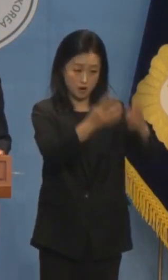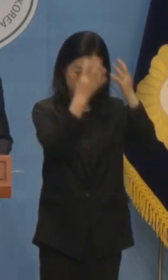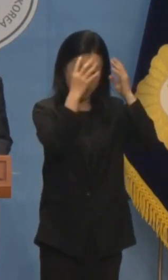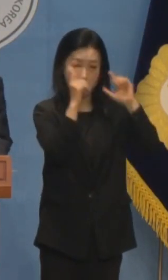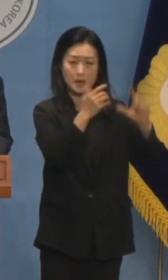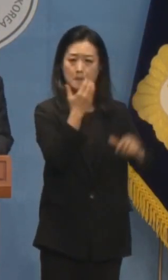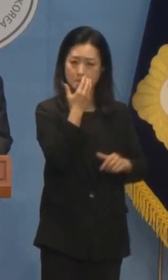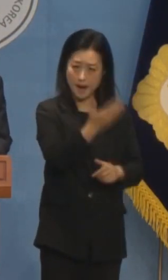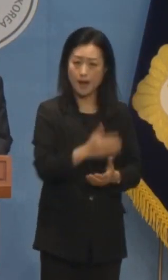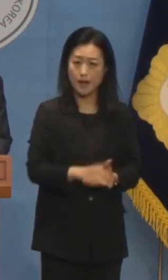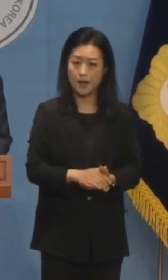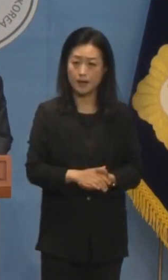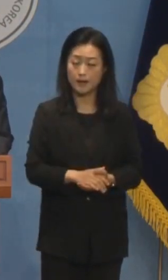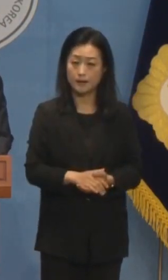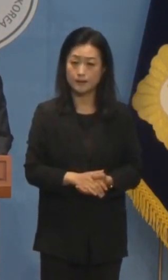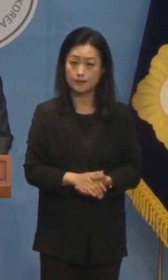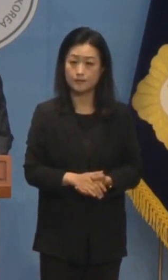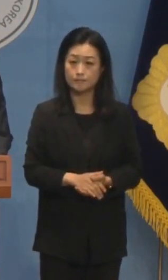예상합니다.